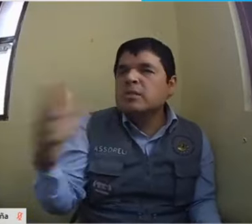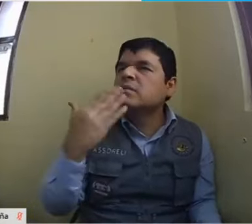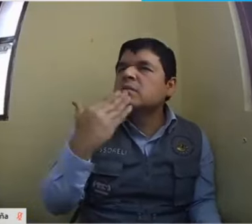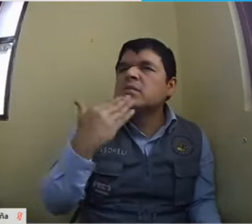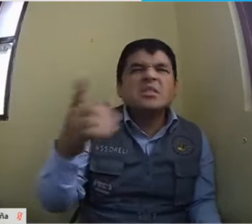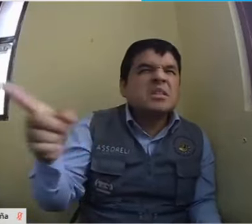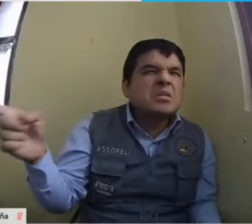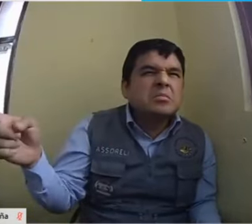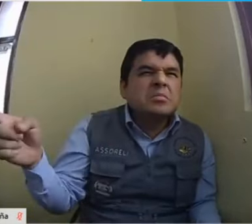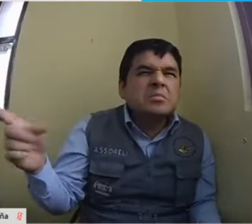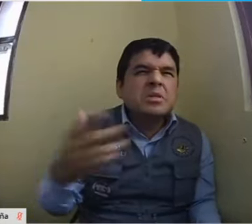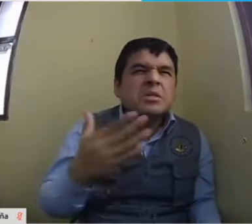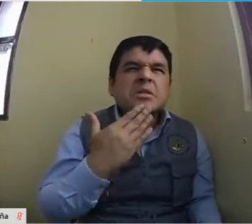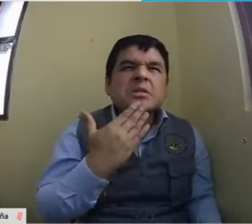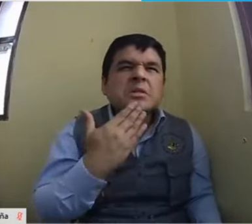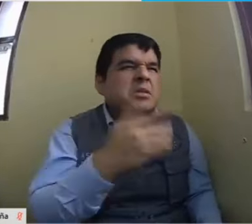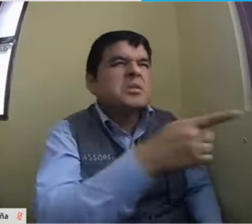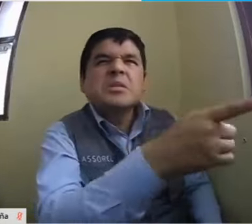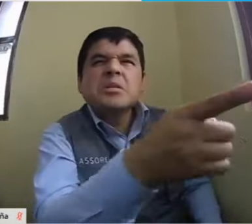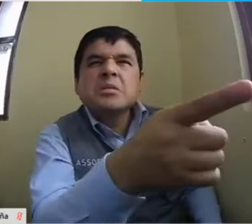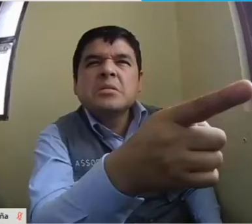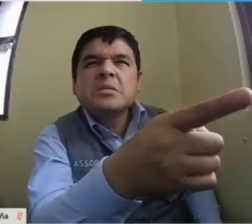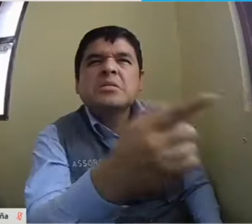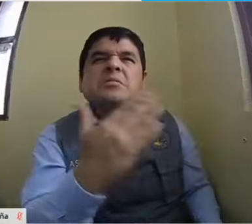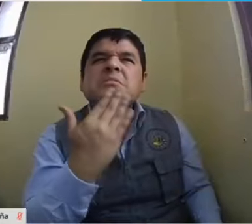más con el índice señalar. ¿Quiénes?